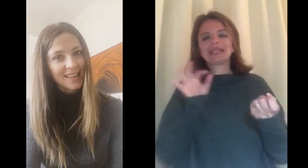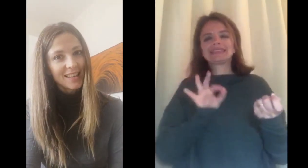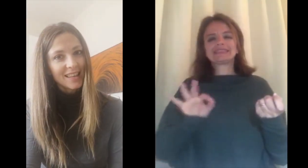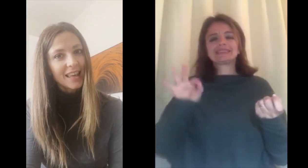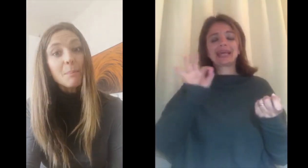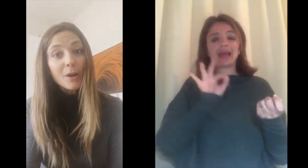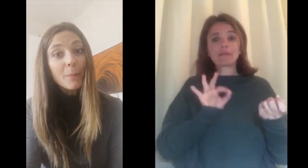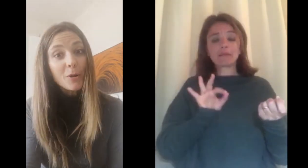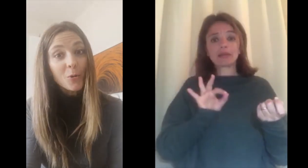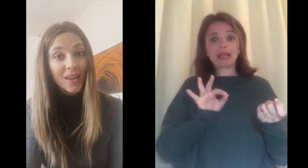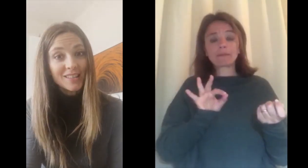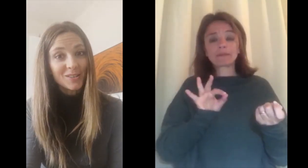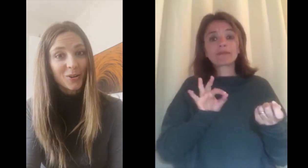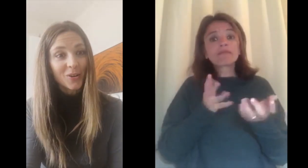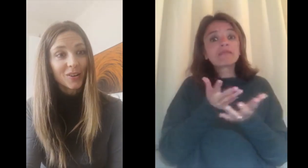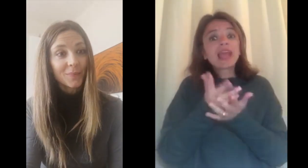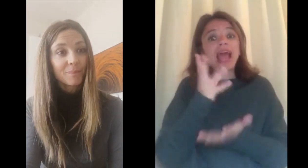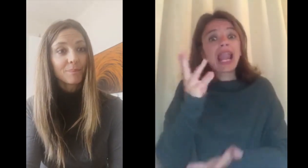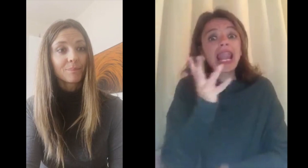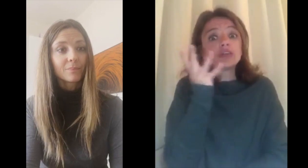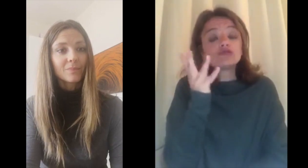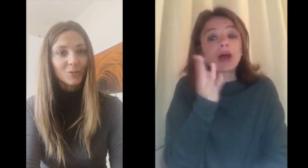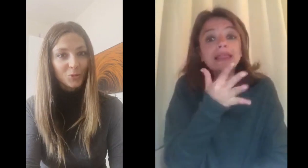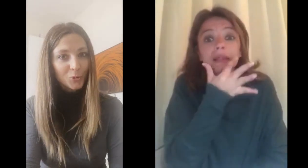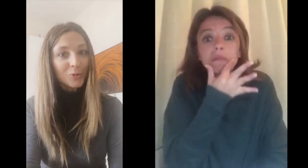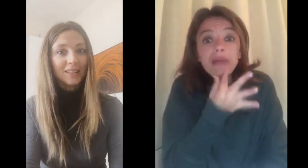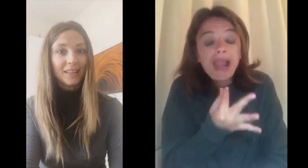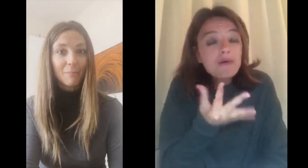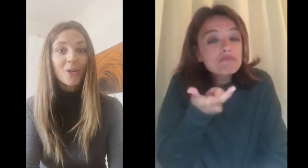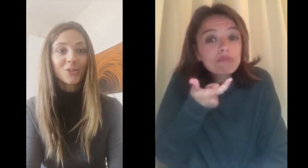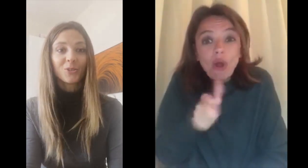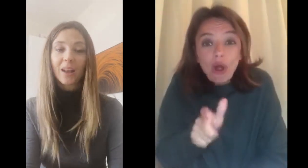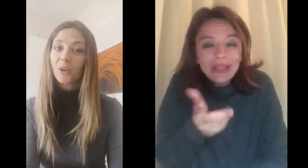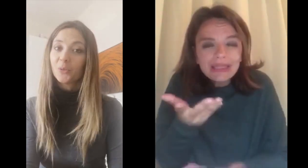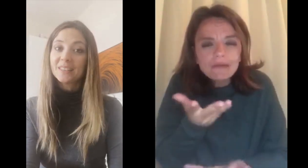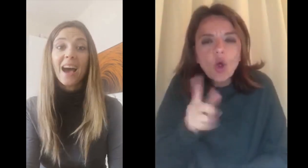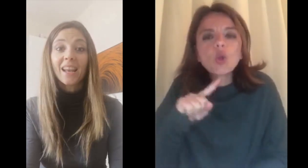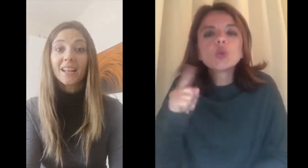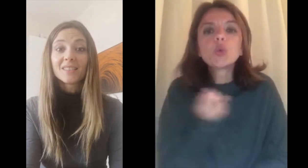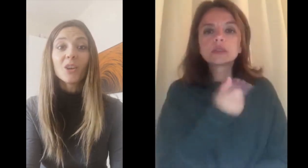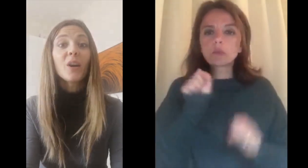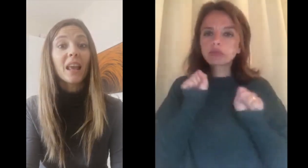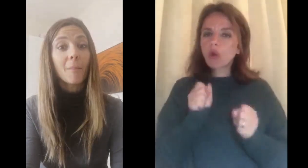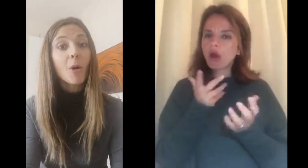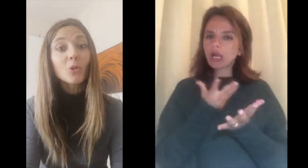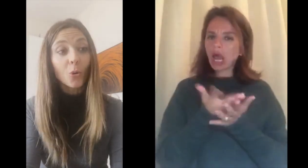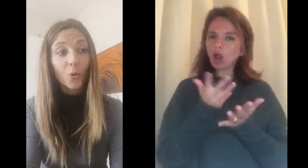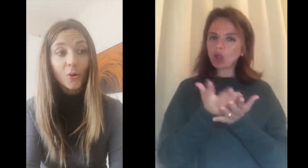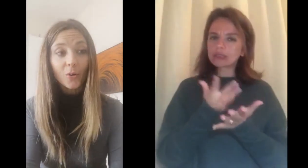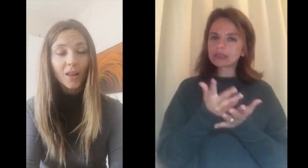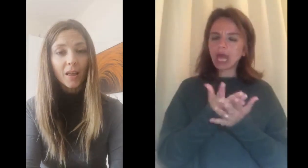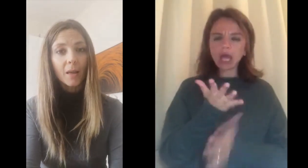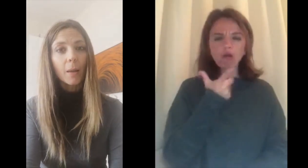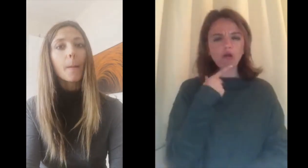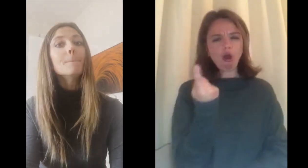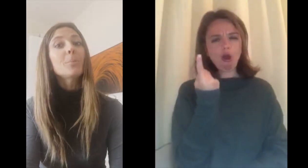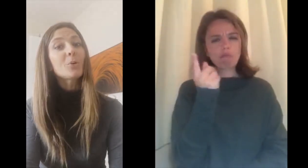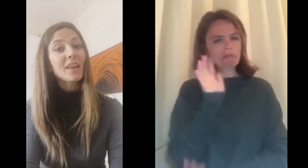leggende è proprio questo. Tutti ne possono raccontare la storia a modo